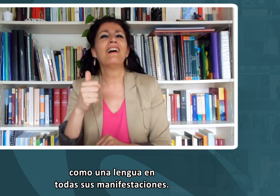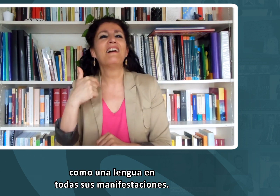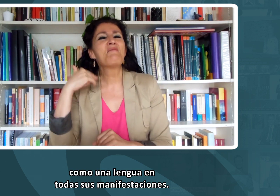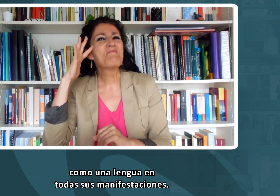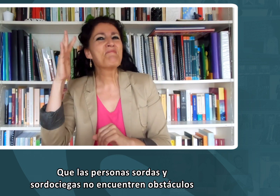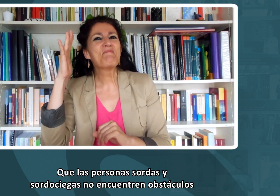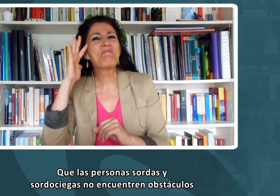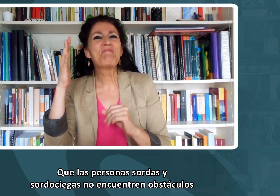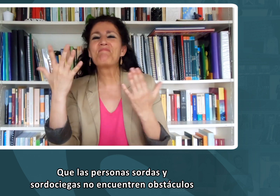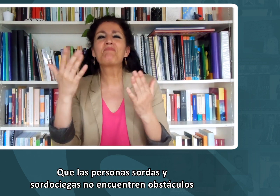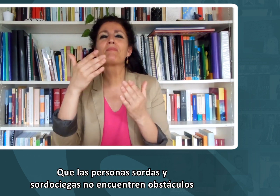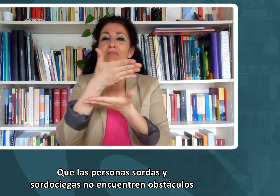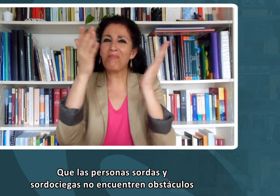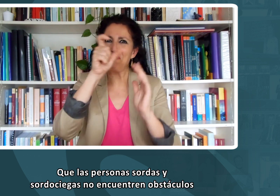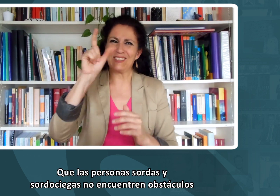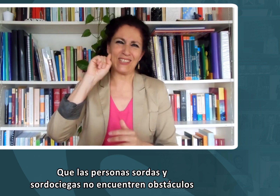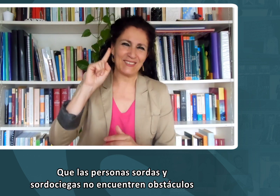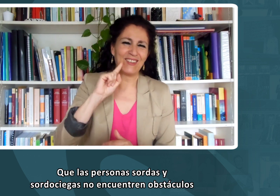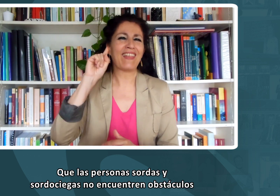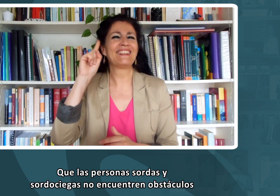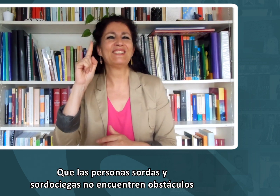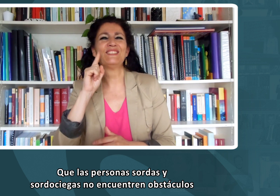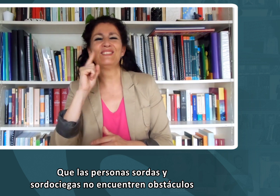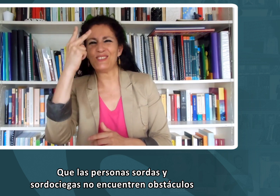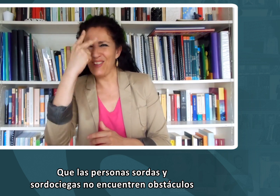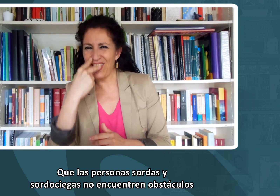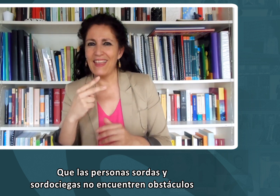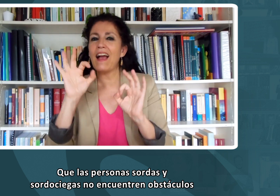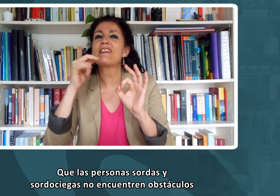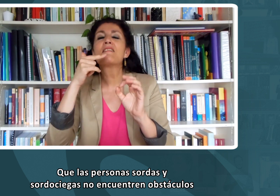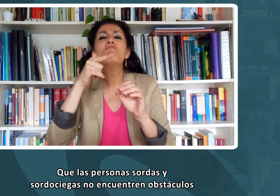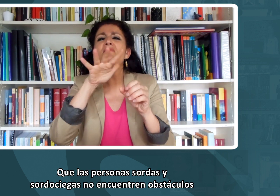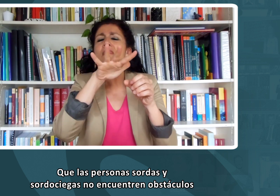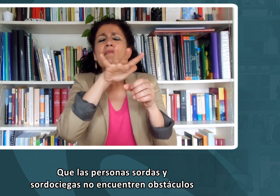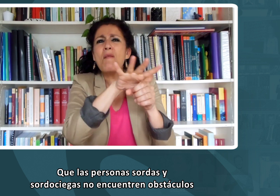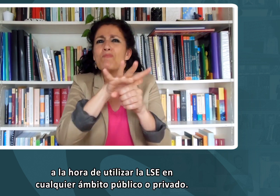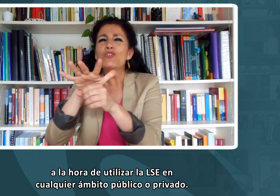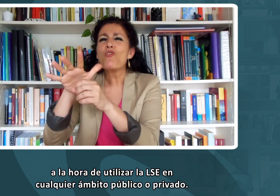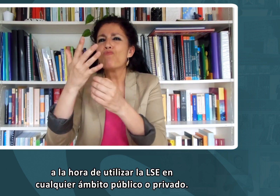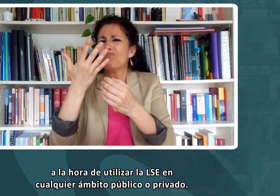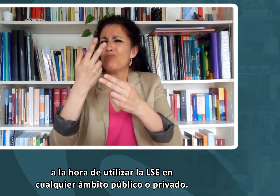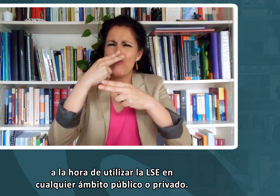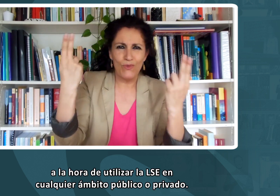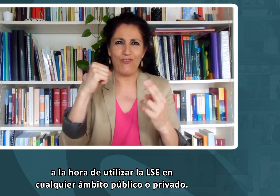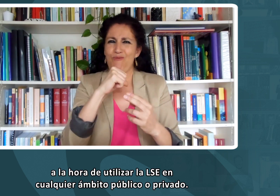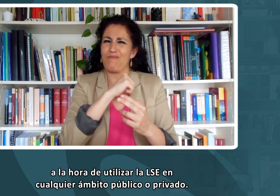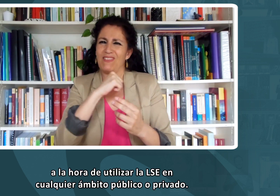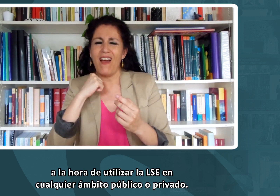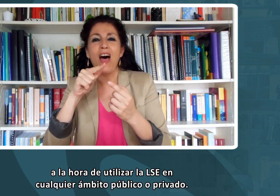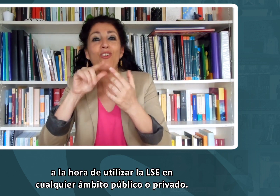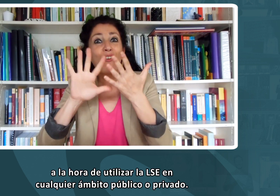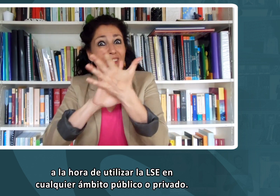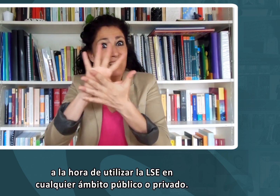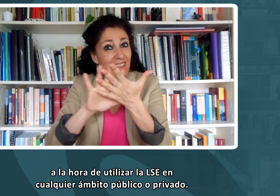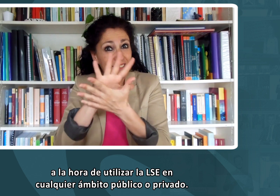Que las personas sordas y sordociegas no encuentren obstáculos a la hora de utilizar la lengua de signos española en cualquier ámbito público